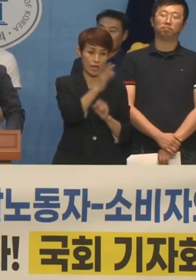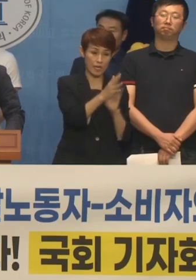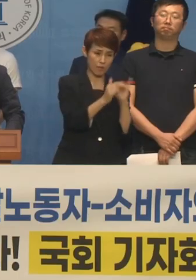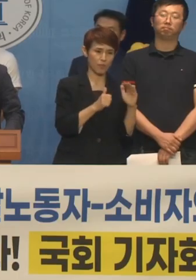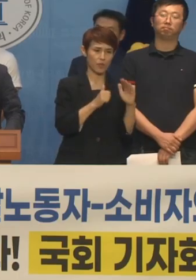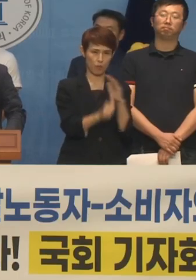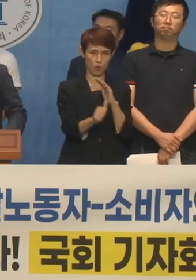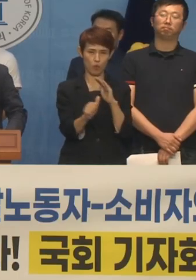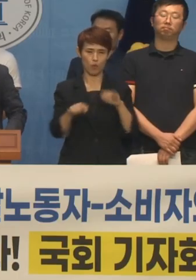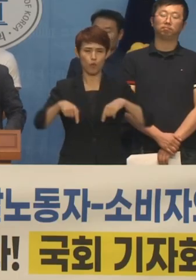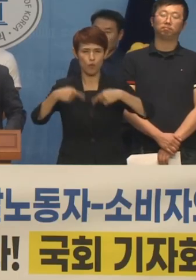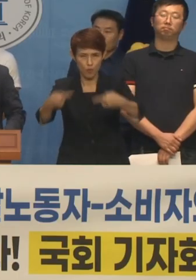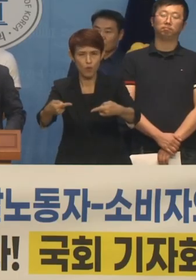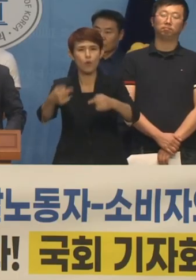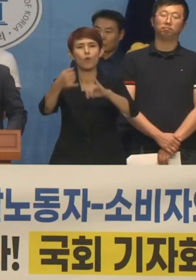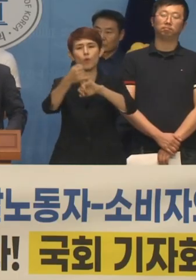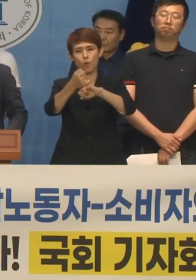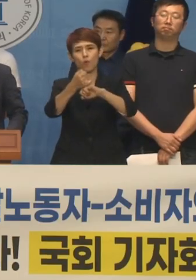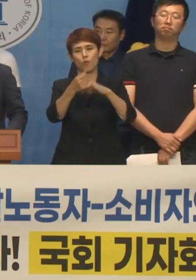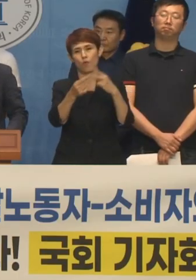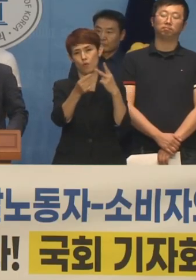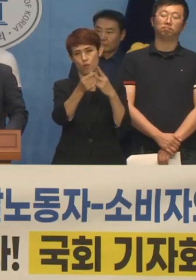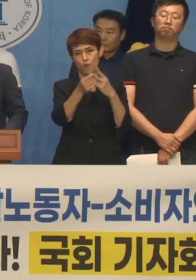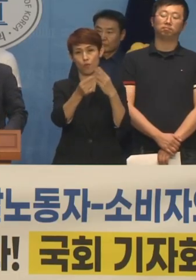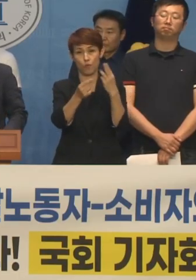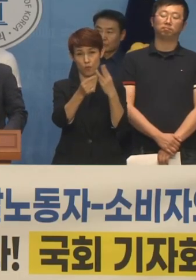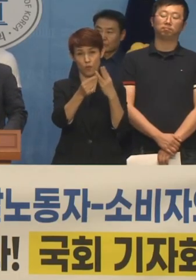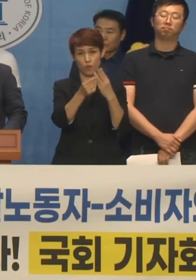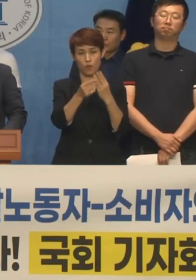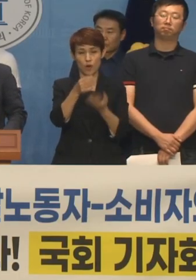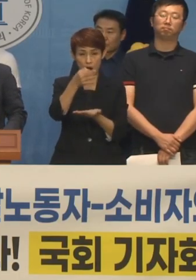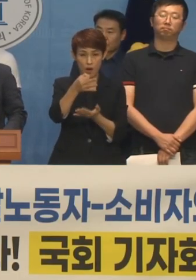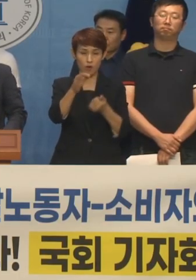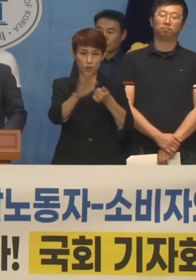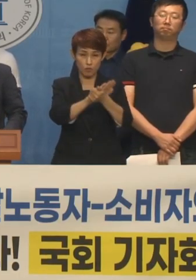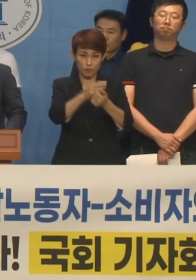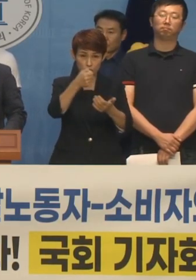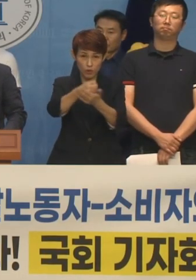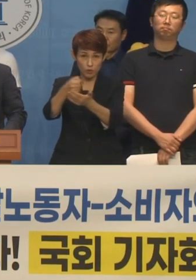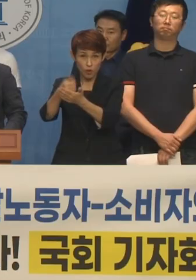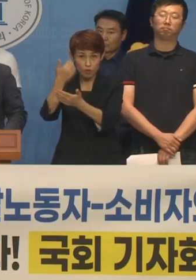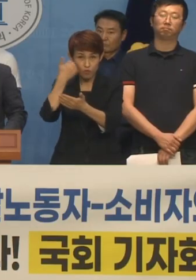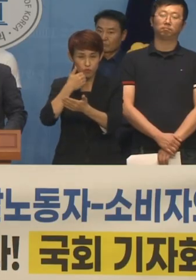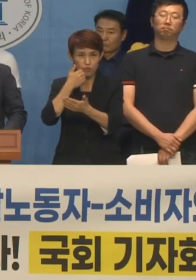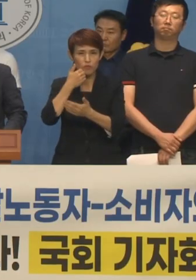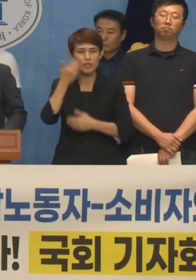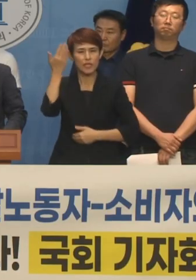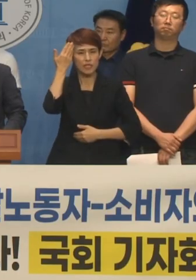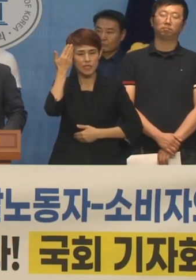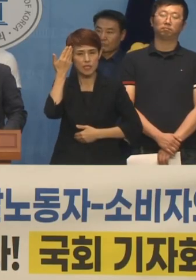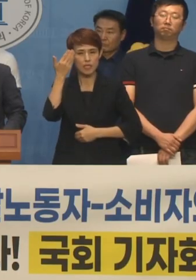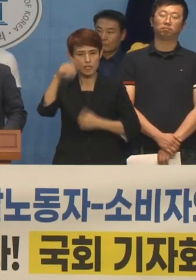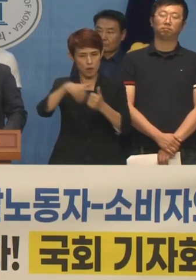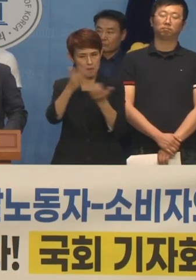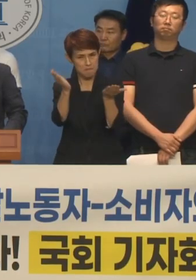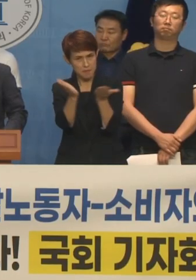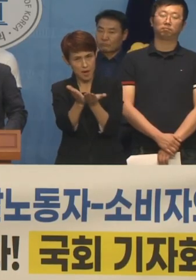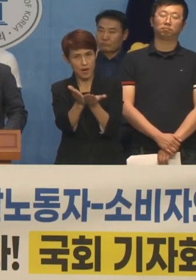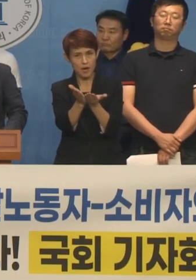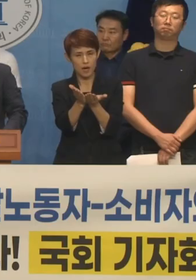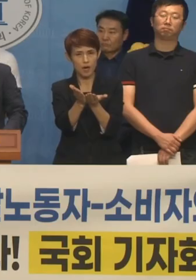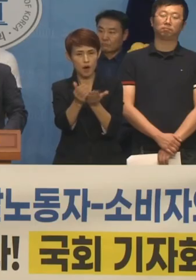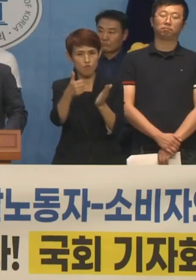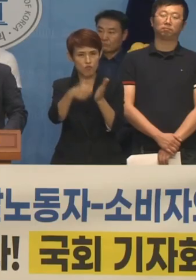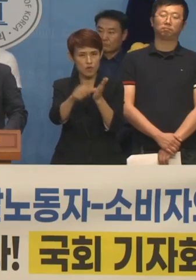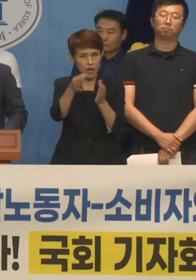대표를 참여시켜 주십시오. 셋째, 가격 서비스 결정은 상식과 합리성에 바탕을 두고